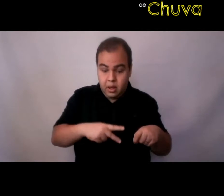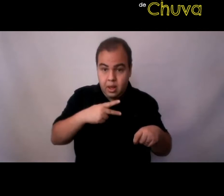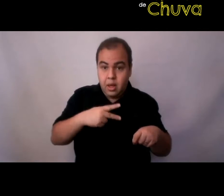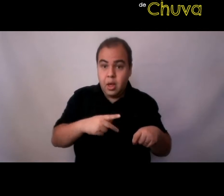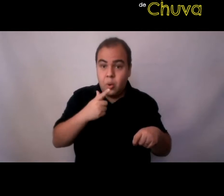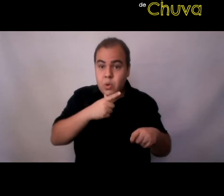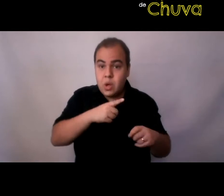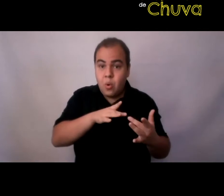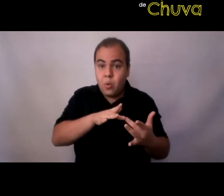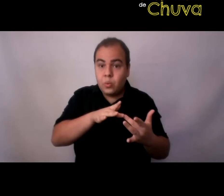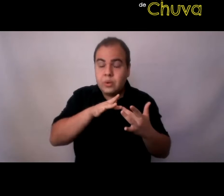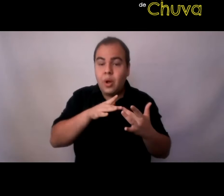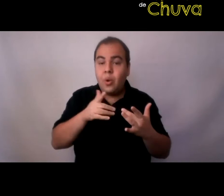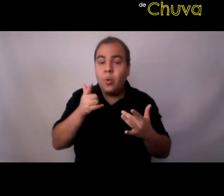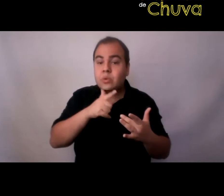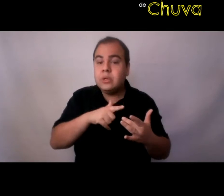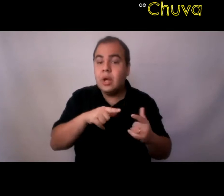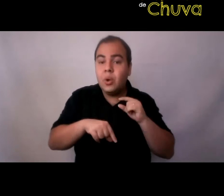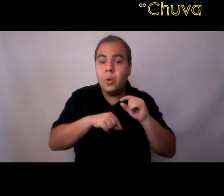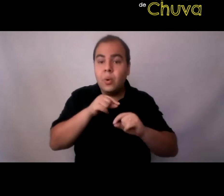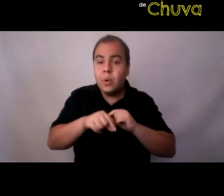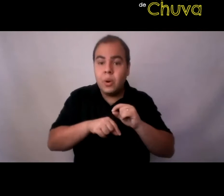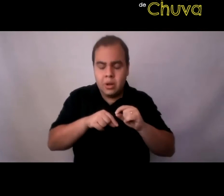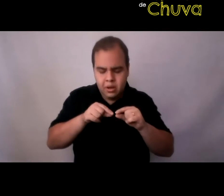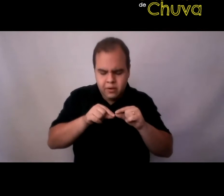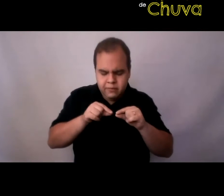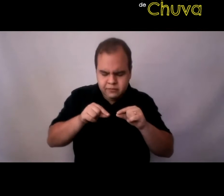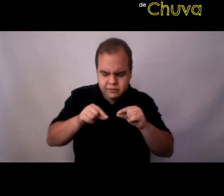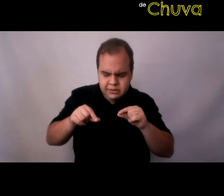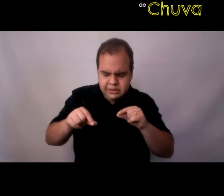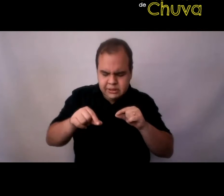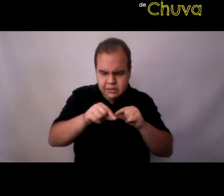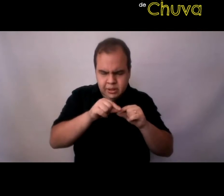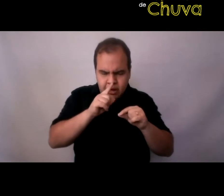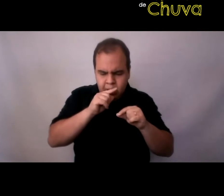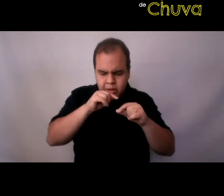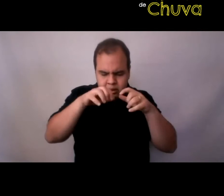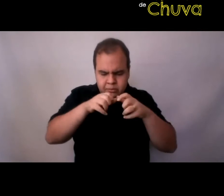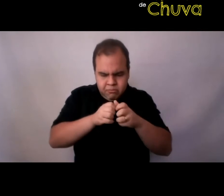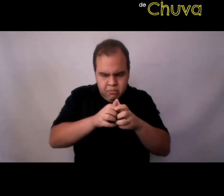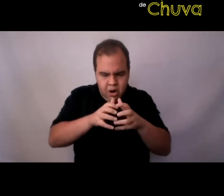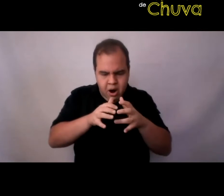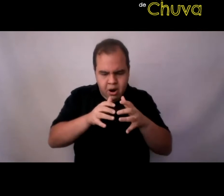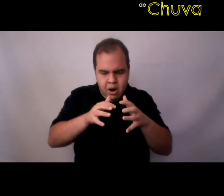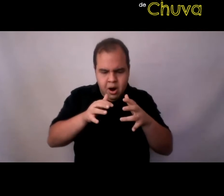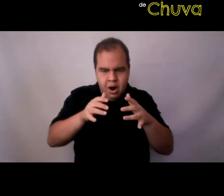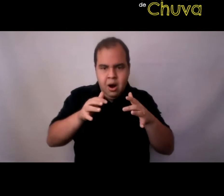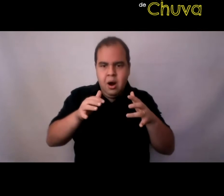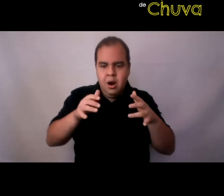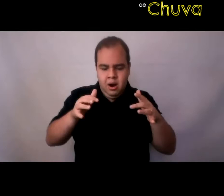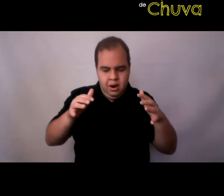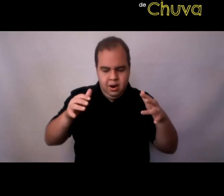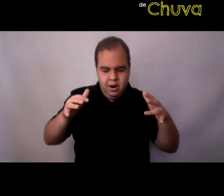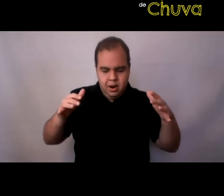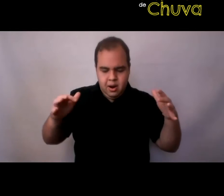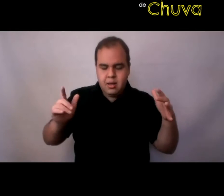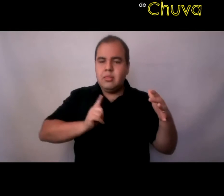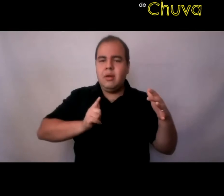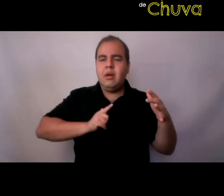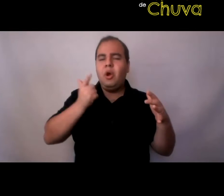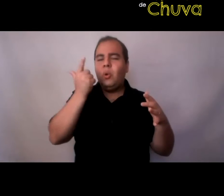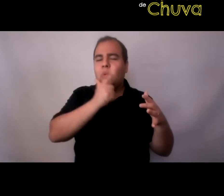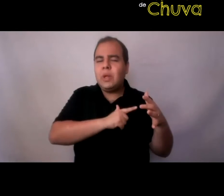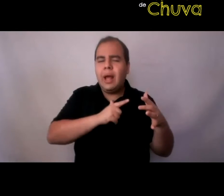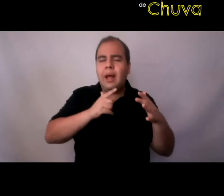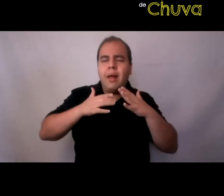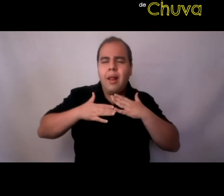com a água, ela preenche os espaços vazios. Então, um solo extremamente argiloso, ele é de infiltração muito